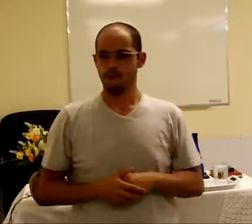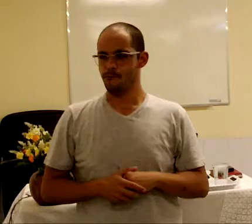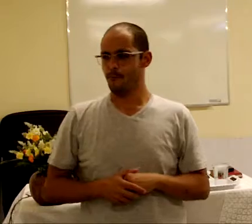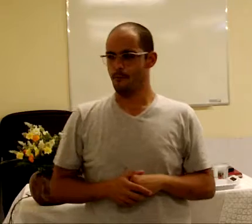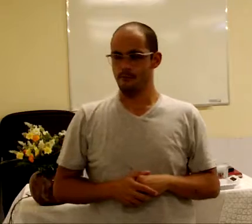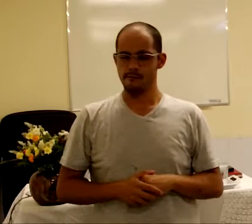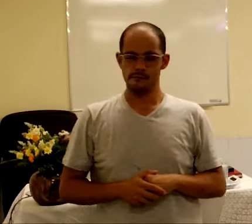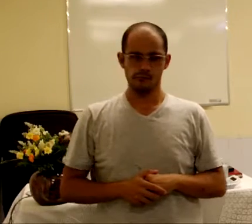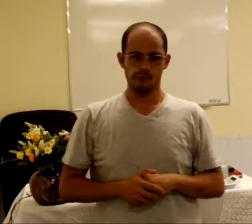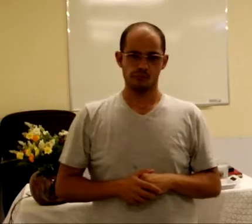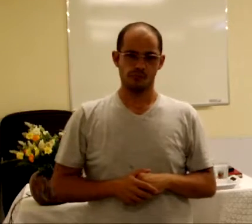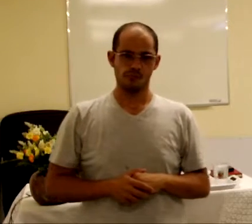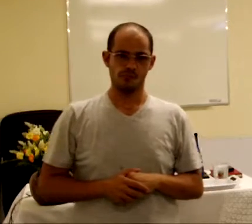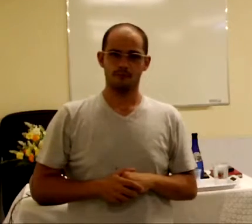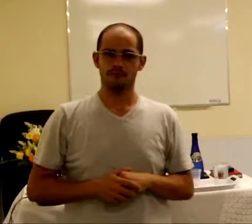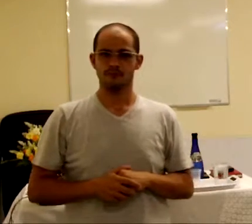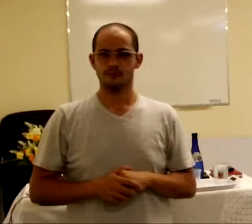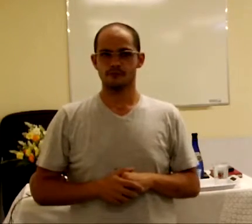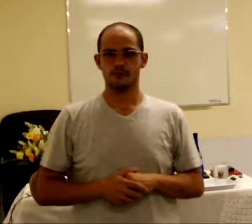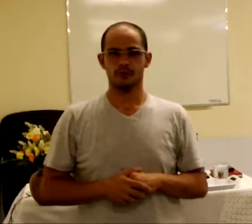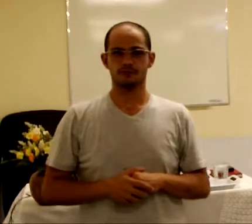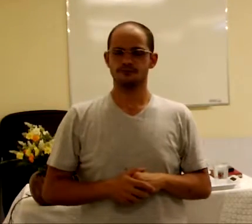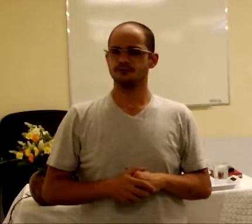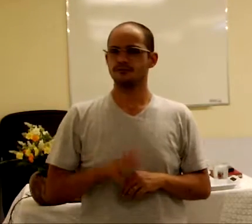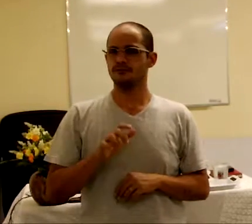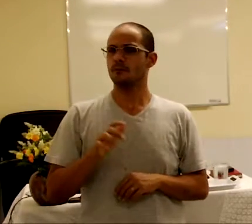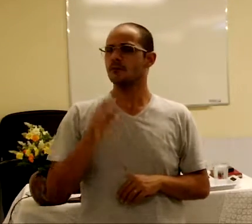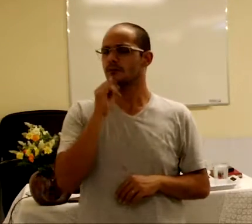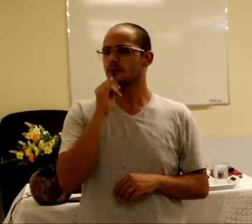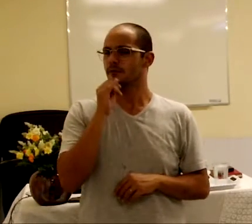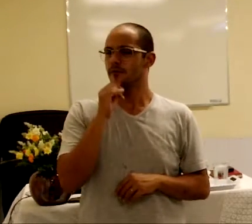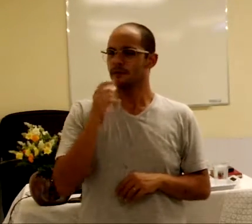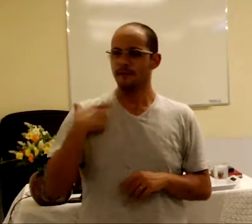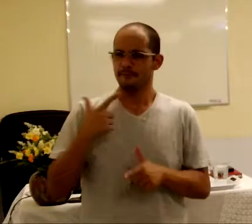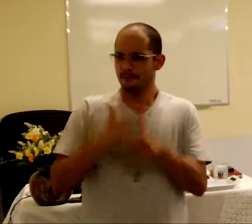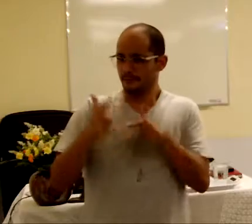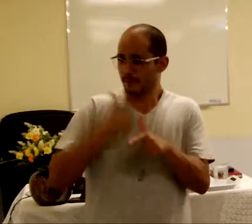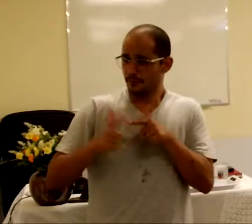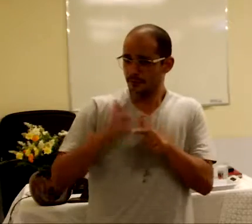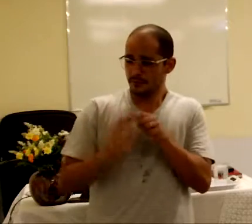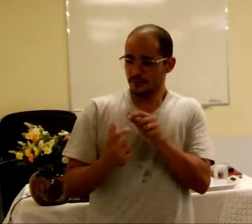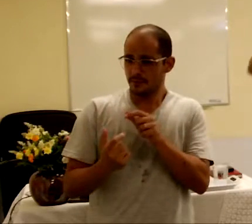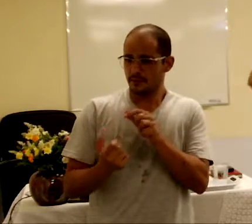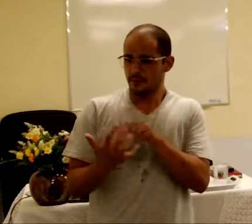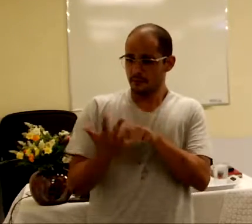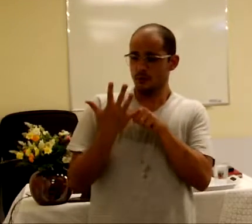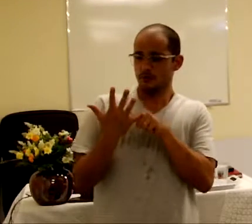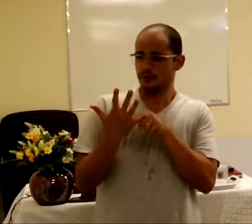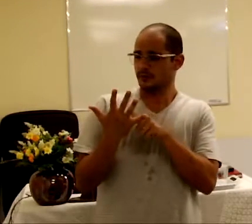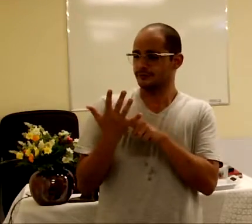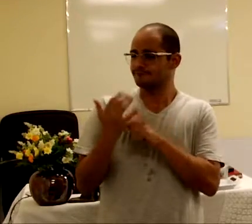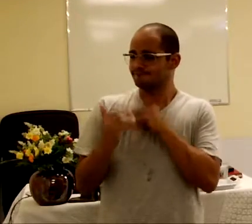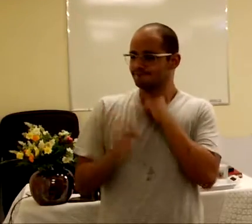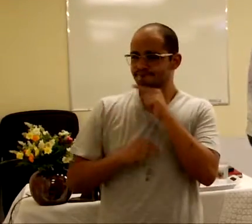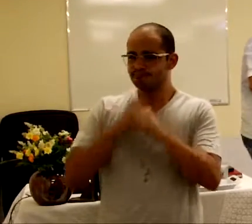Né? A gente não consegue dar conta de meia dúzia de problemas que aparece. Para dar conta do universo, só pode ser uma